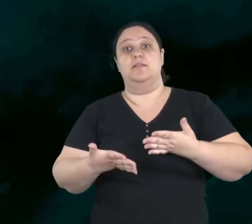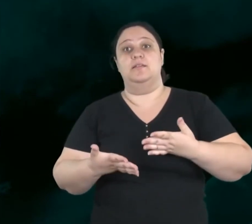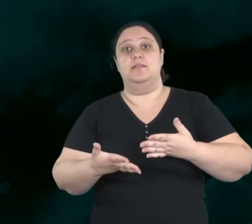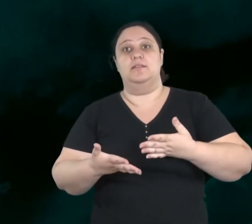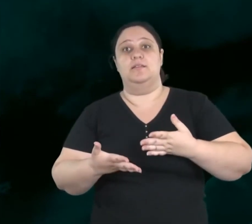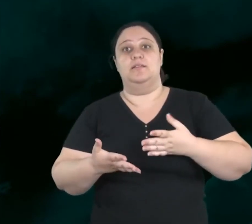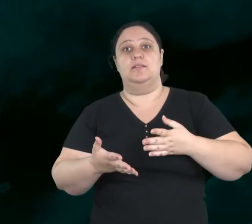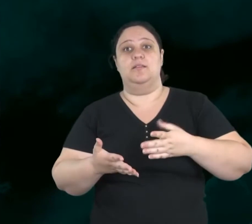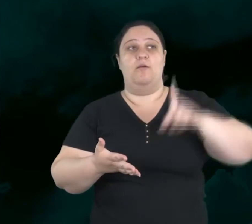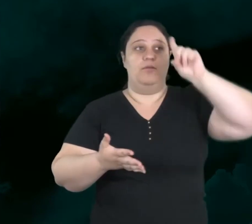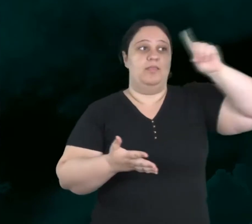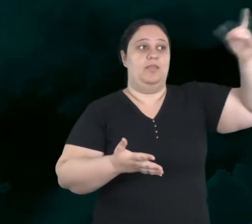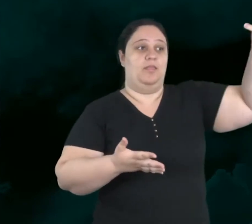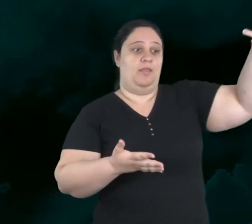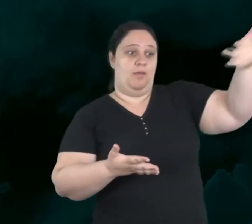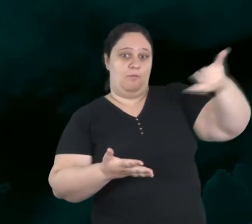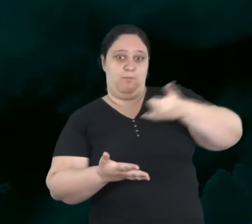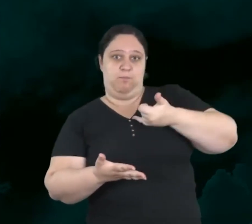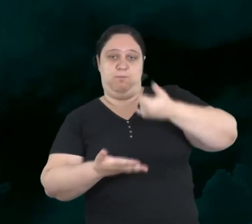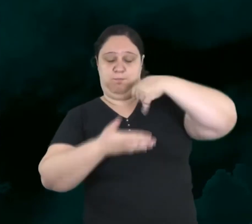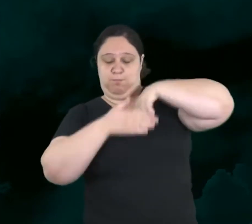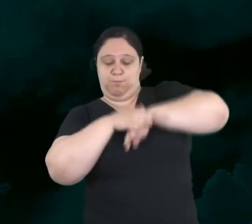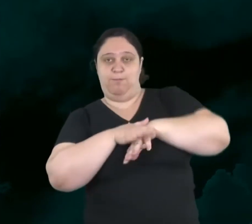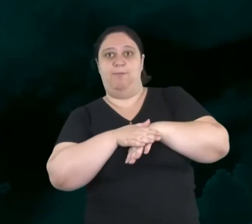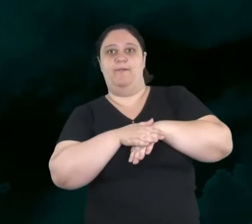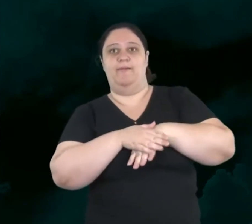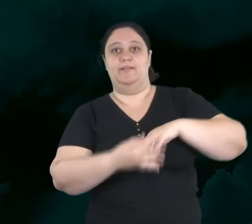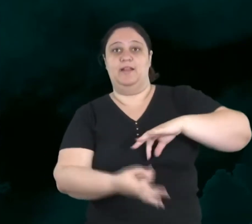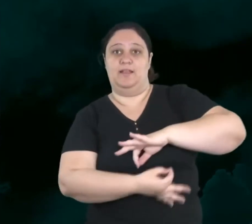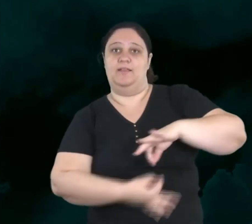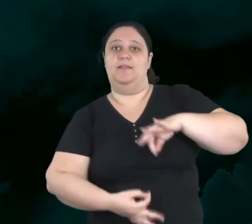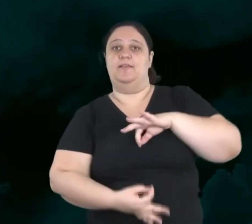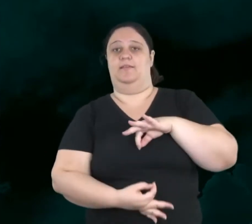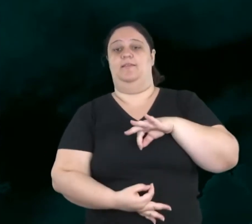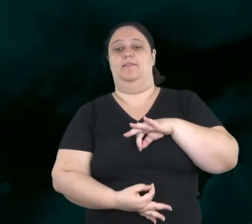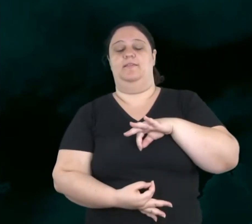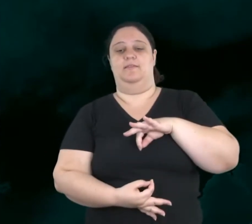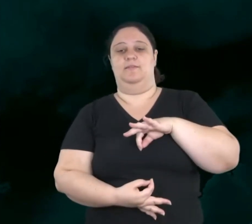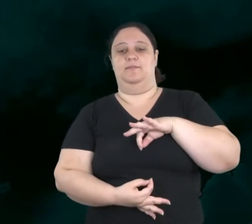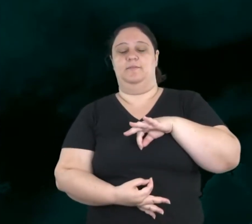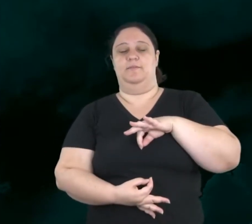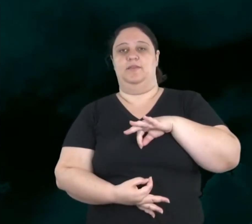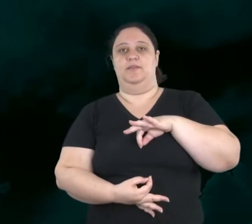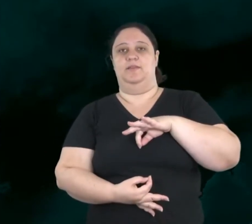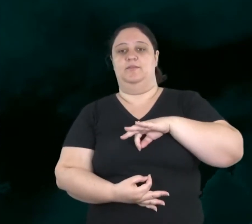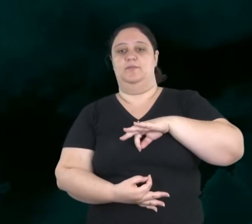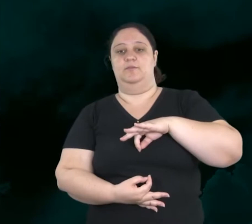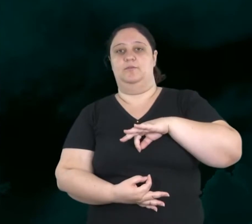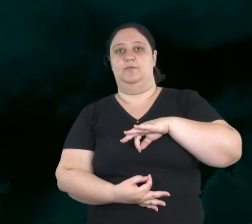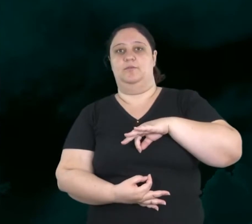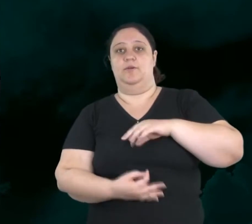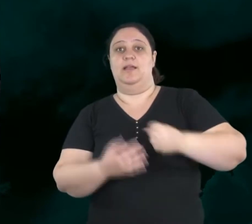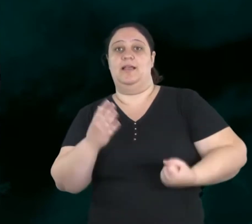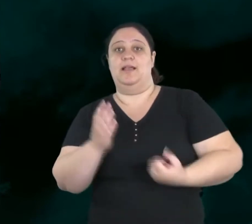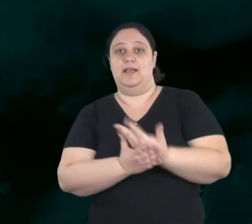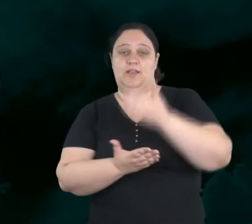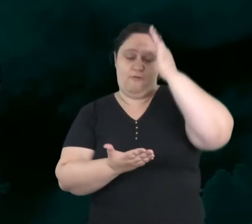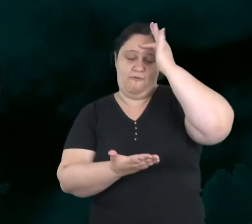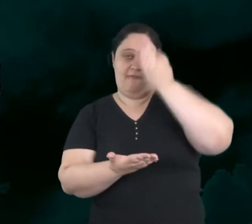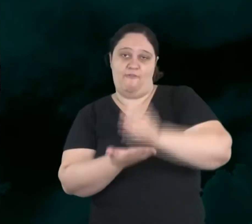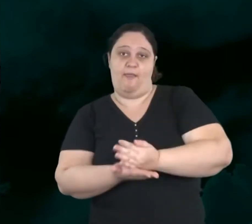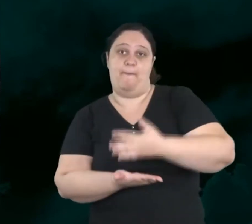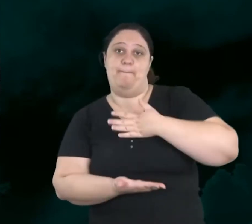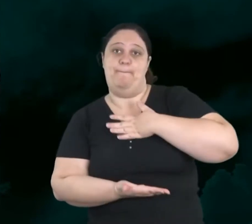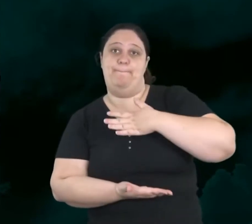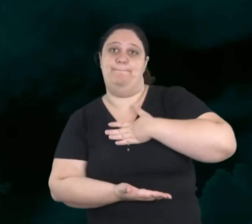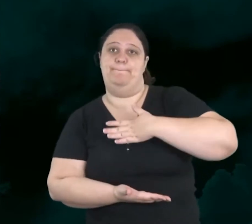nosso espírito. E quando entrou no nosso espírito, gerou a nossa fé. Essa